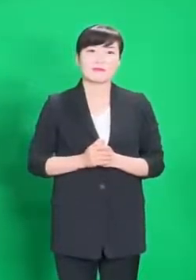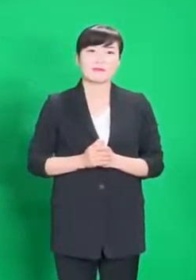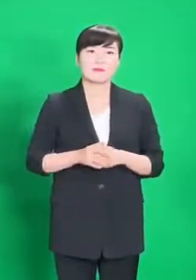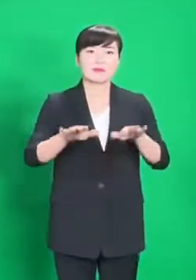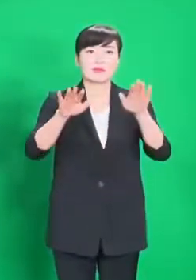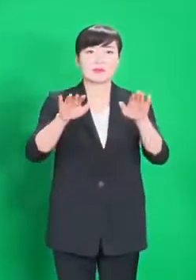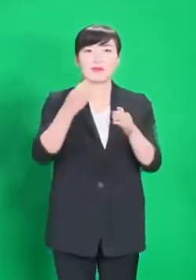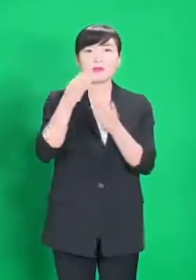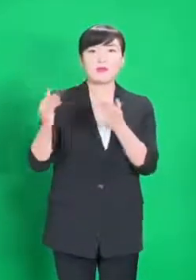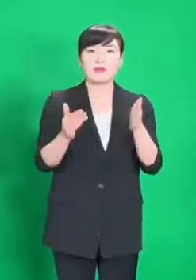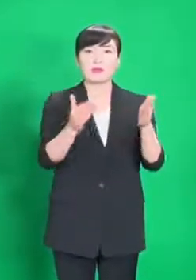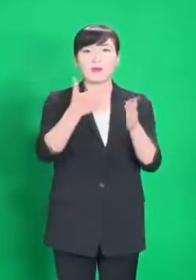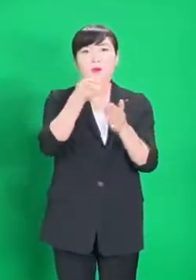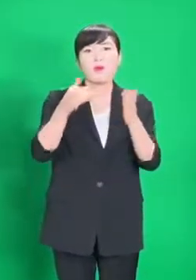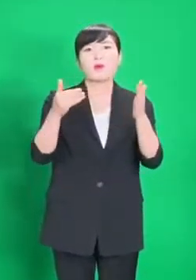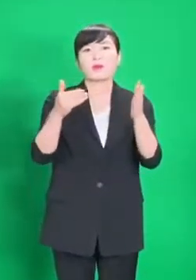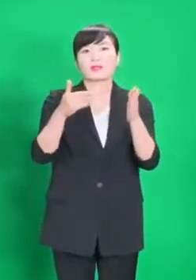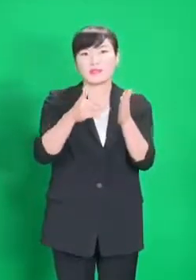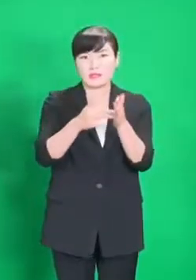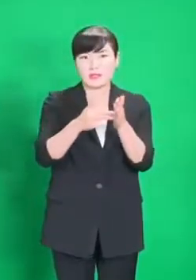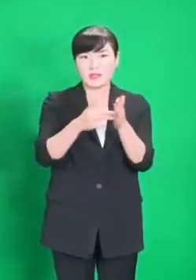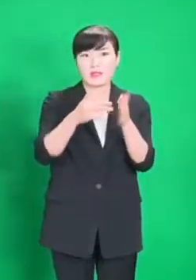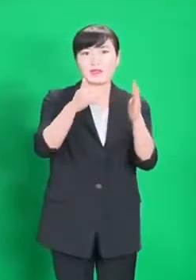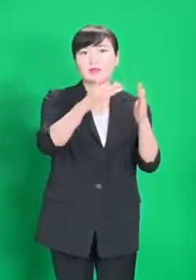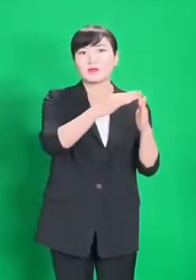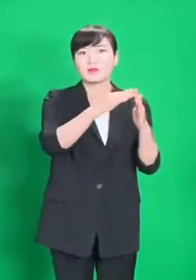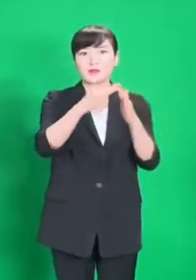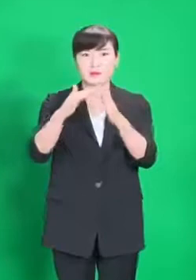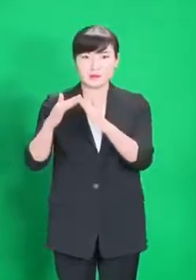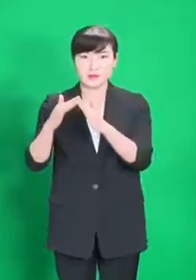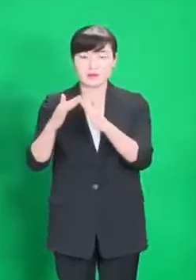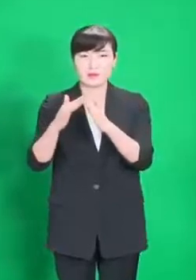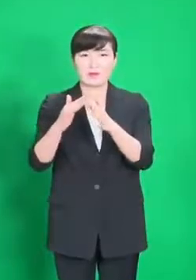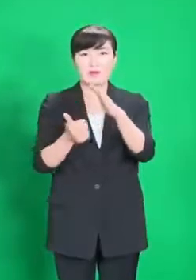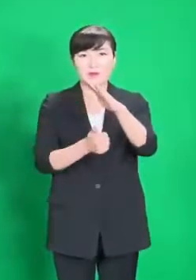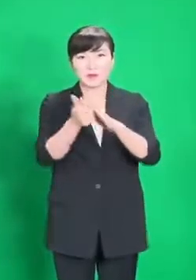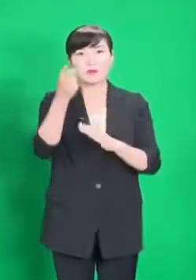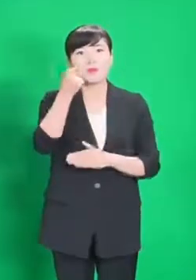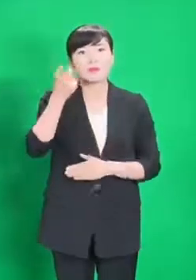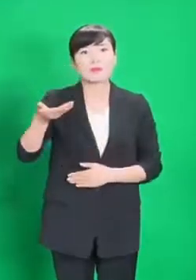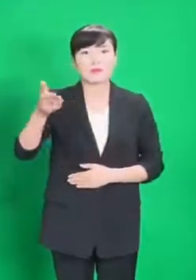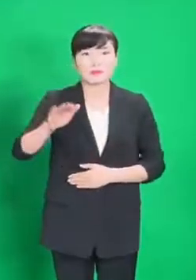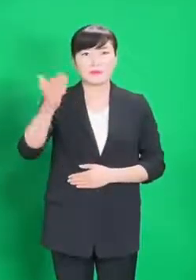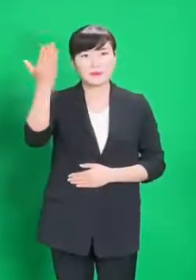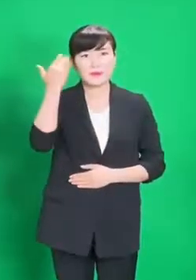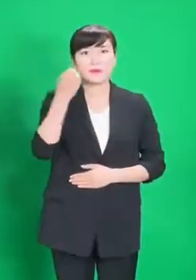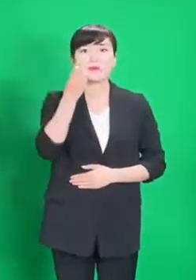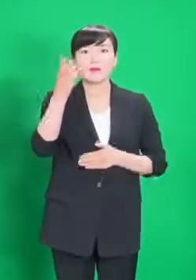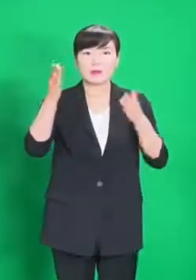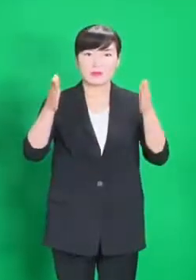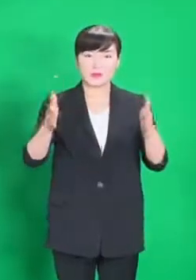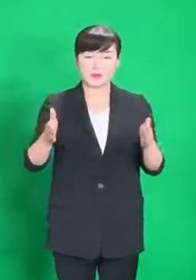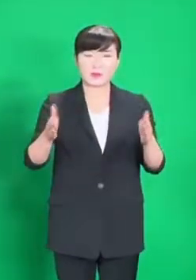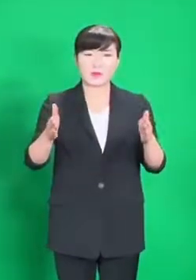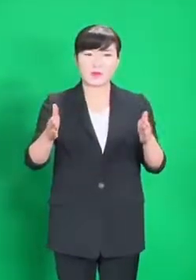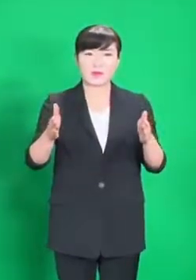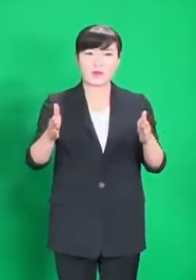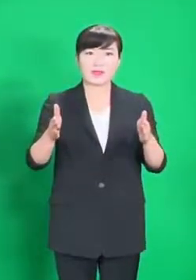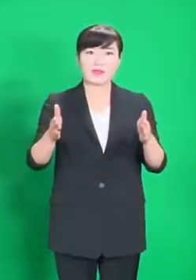비록 이번 경기복지재단 유치에는 성공하지 못했지만 지난 세 달여간